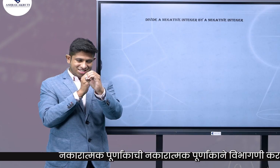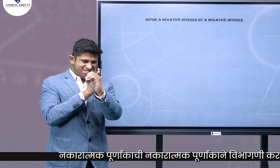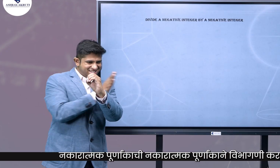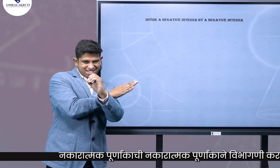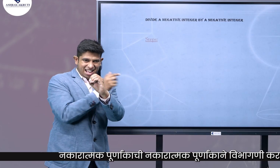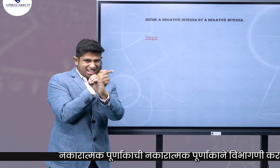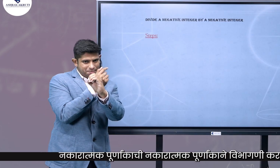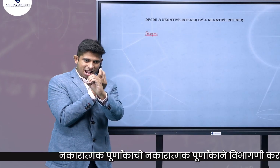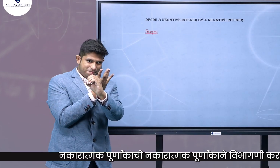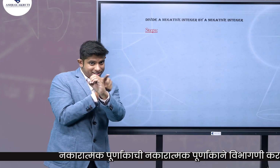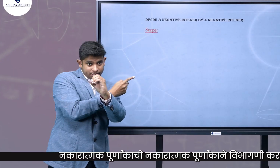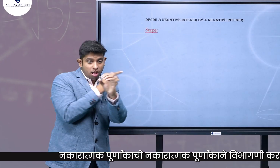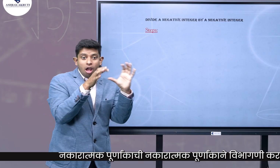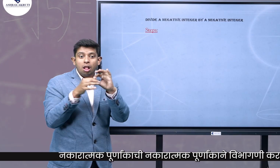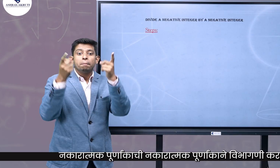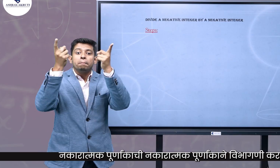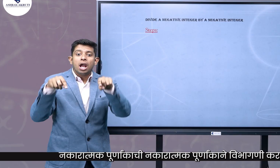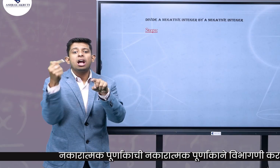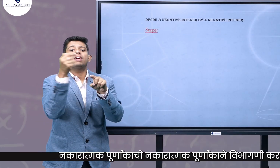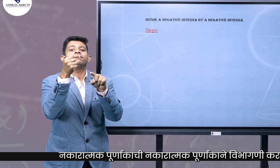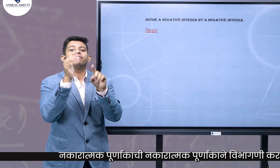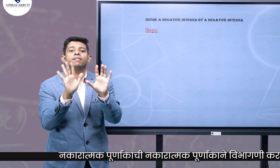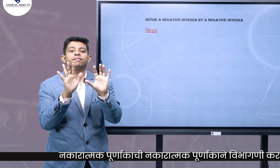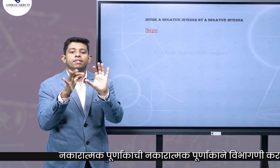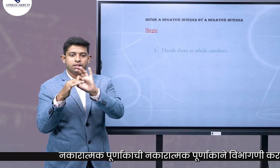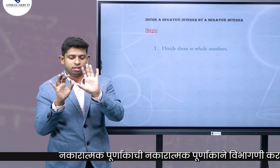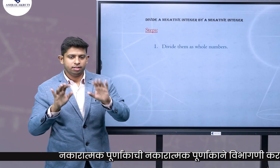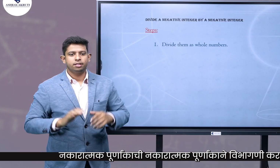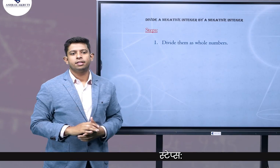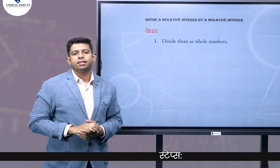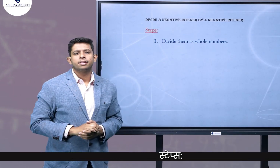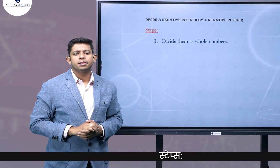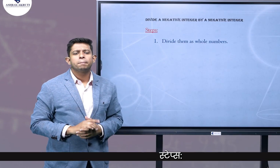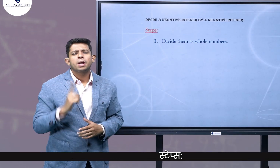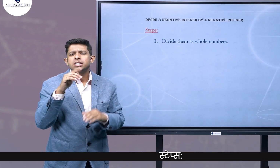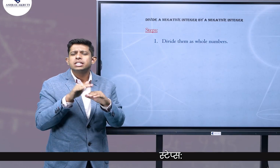नकारात्मक पूर्णांकांची नकारात्मक पूर्णांकाने विभागणी करा. स्टेप्स: